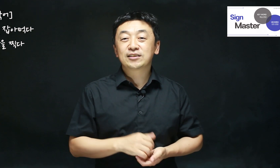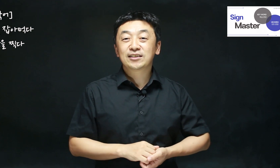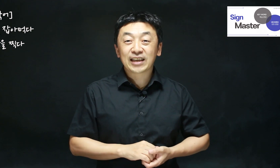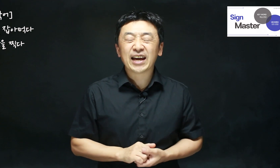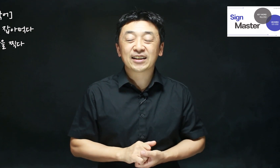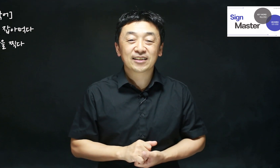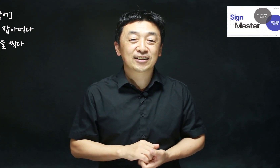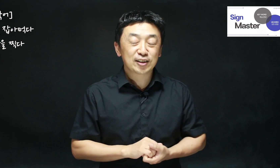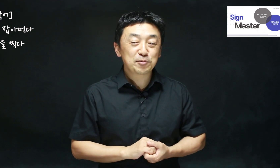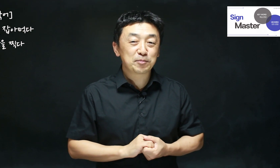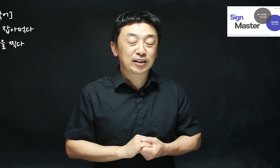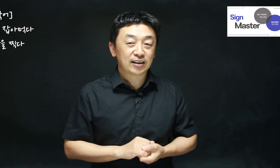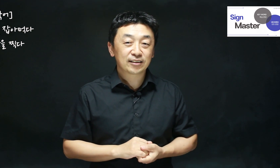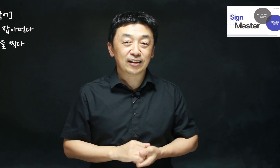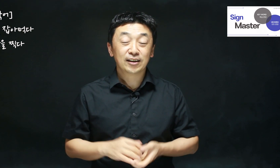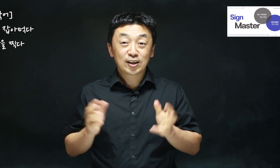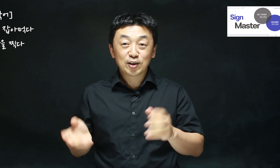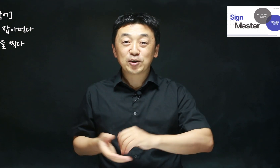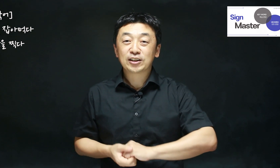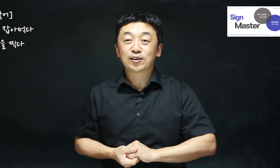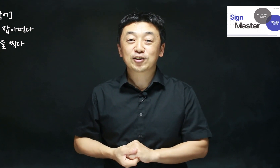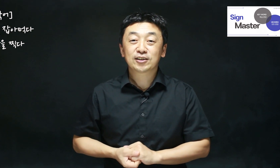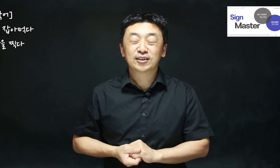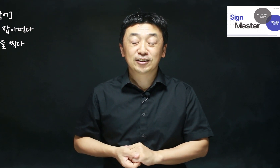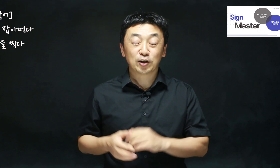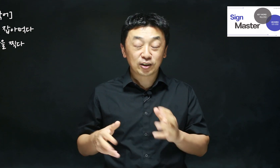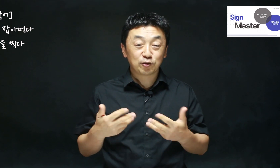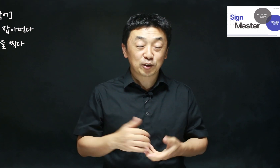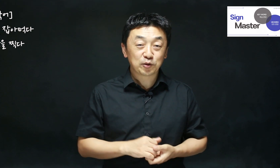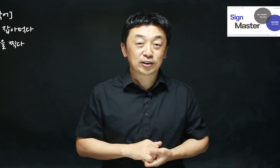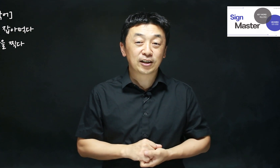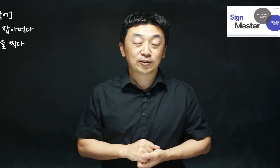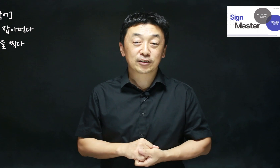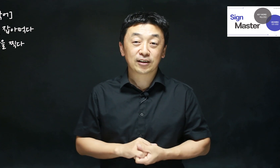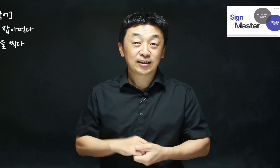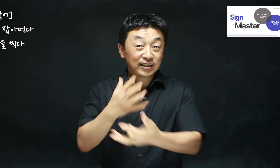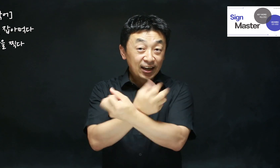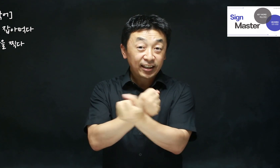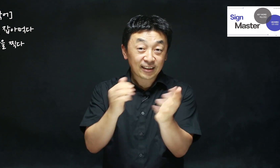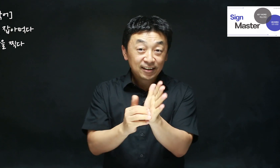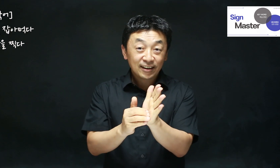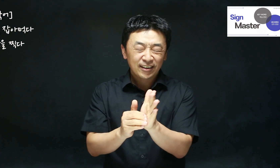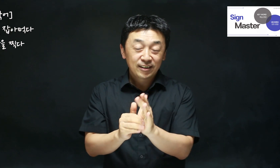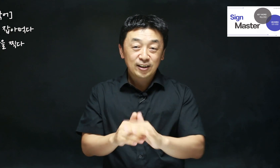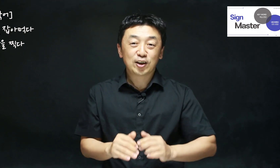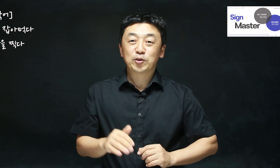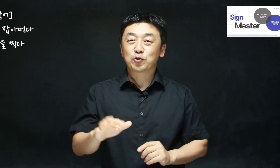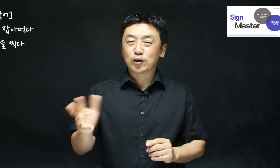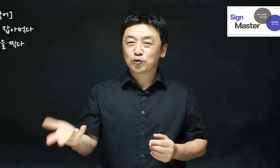찍다는 계약하다라는 의미입니다. 네. 그러면 이 단어들을 어떻게 수화 통역을 할까요? 네. 계약했다? 네. 그러면은 관용